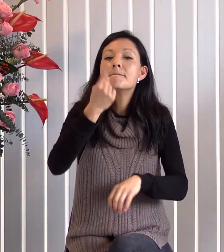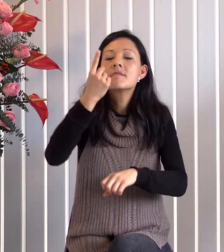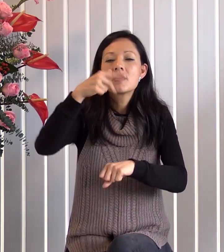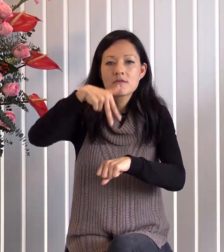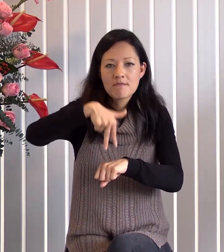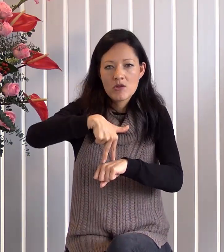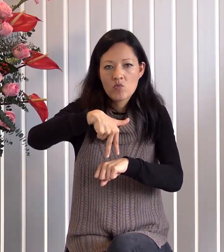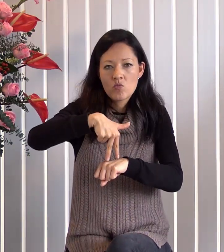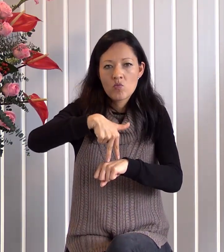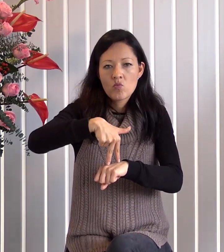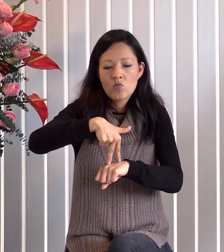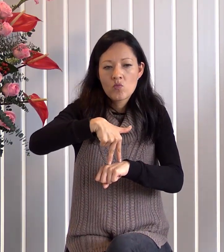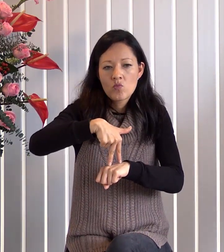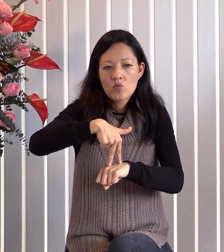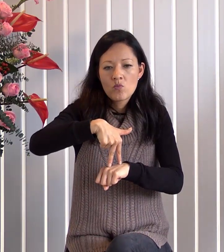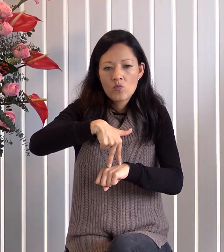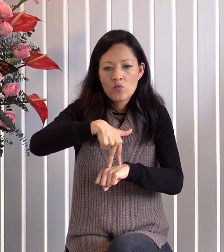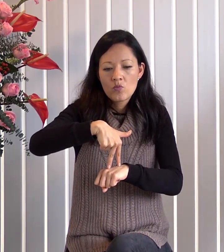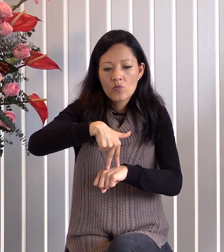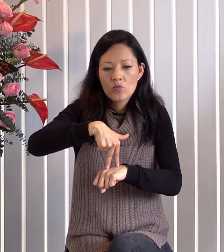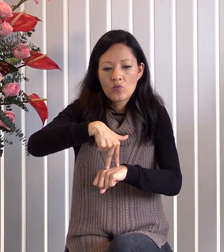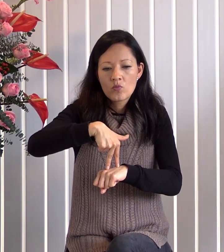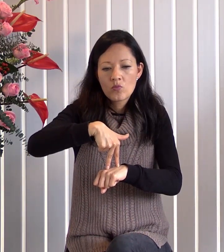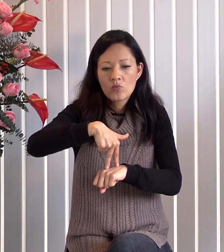Primera de Pedro